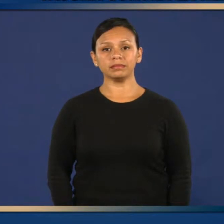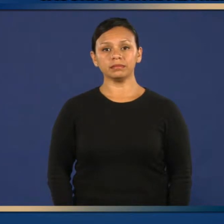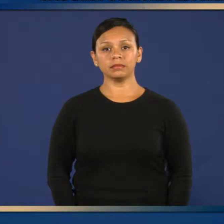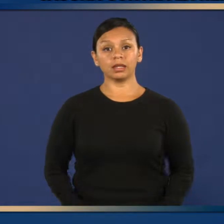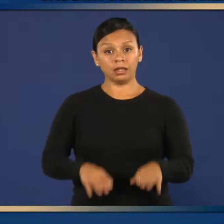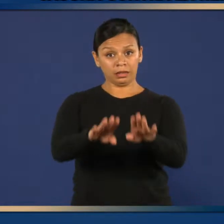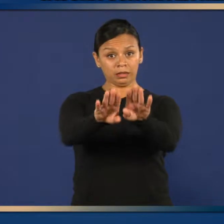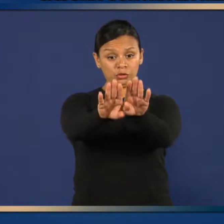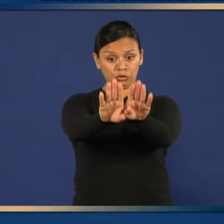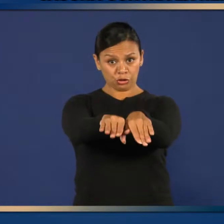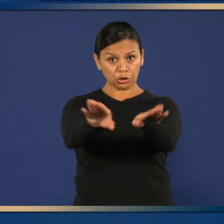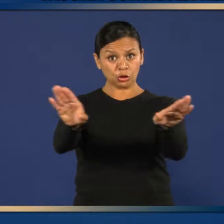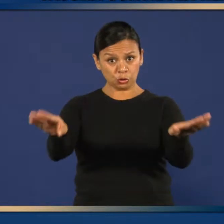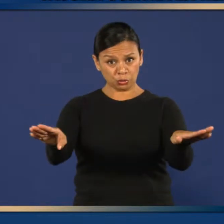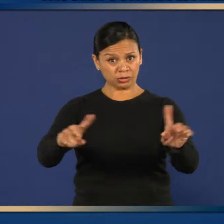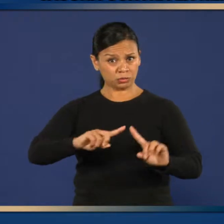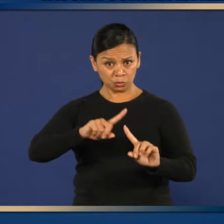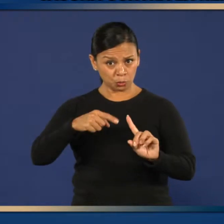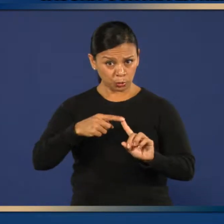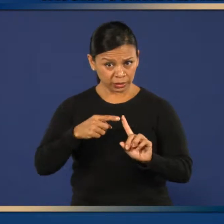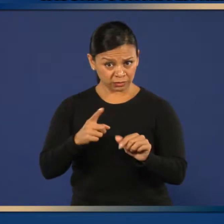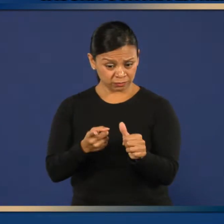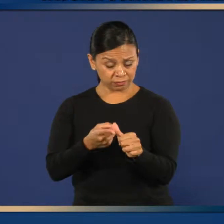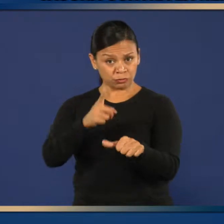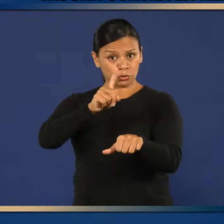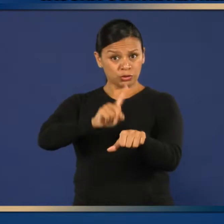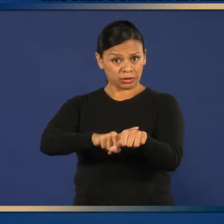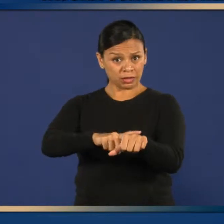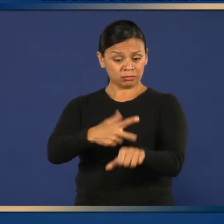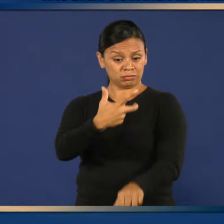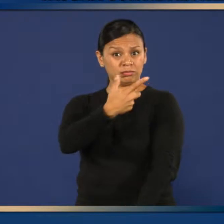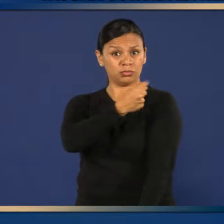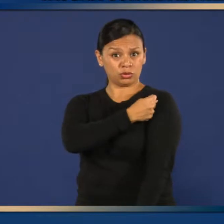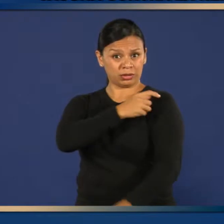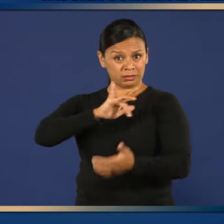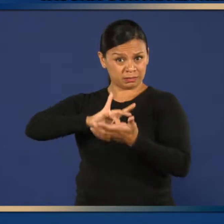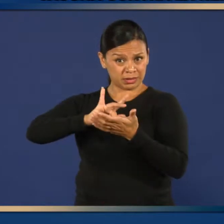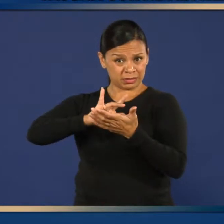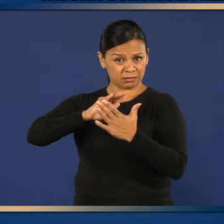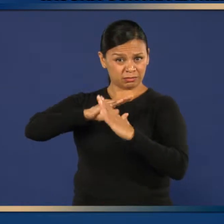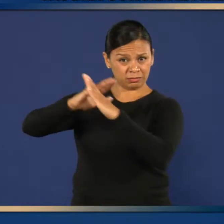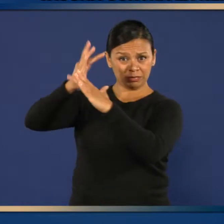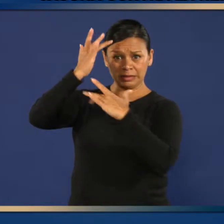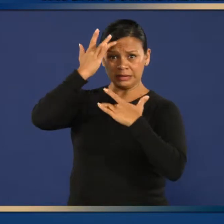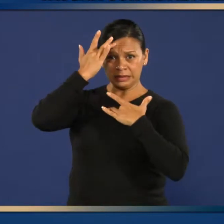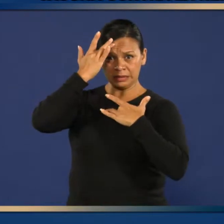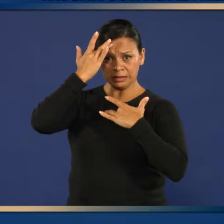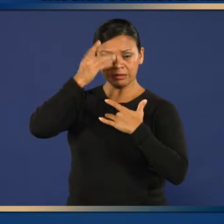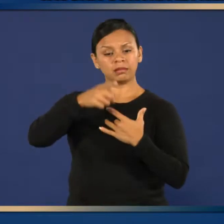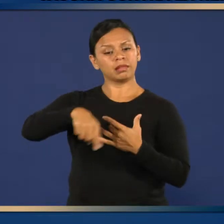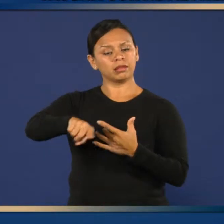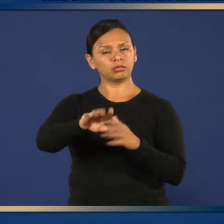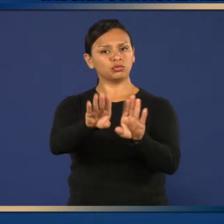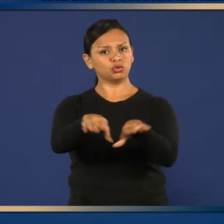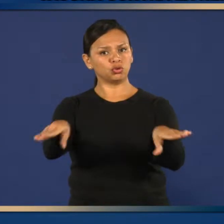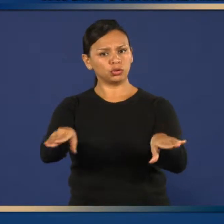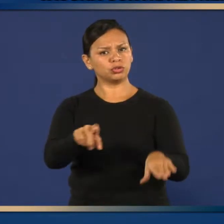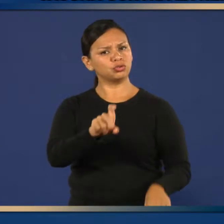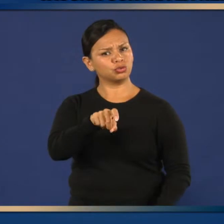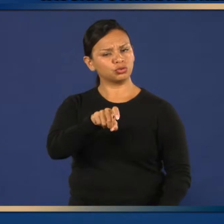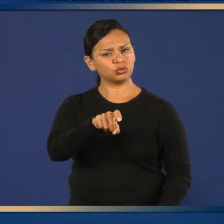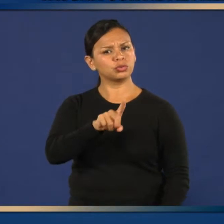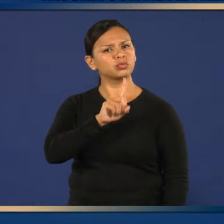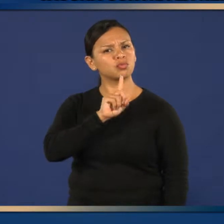para los niños se debe dar la primera dosis entre los 12 y los 23 meses de